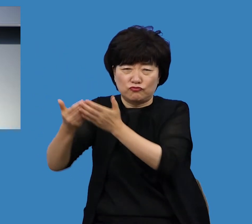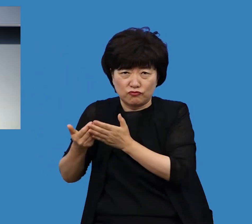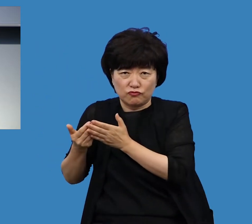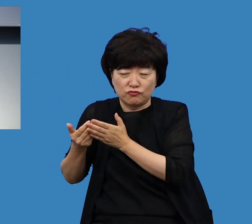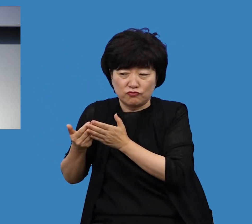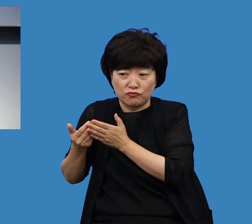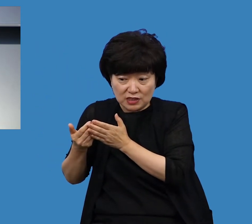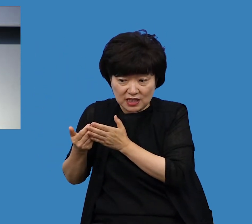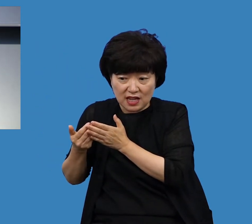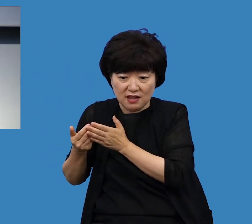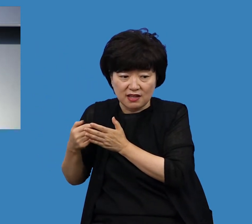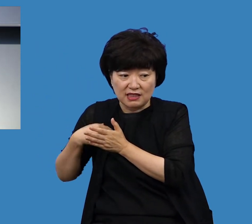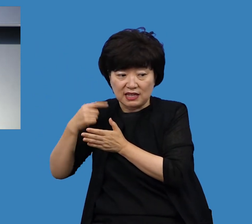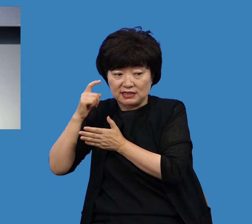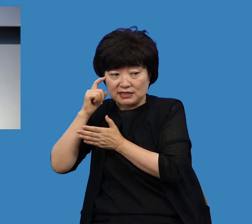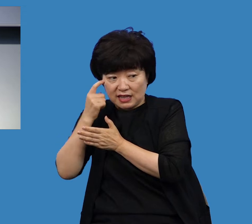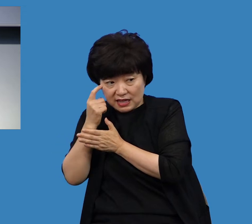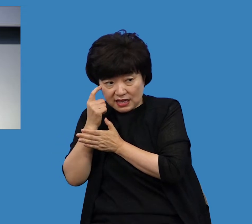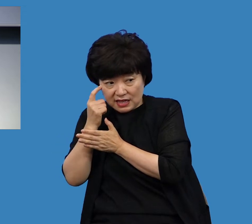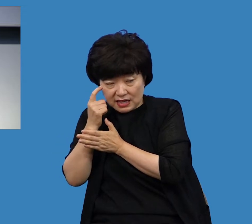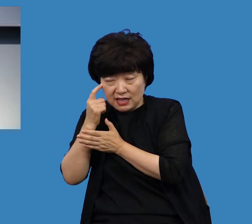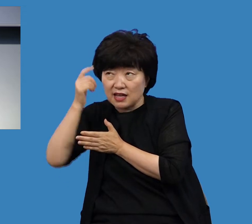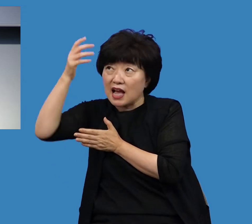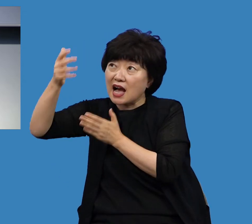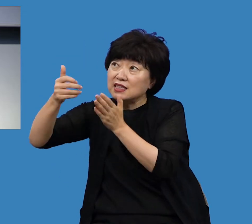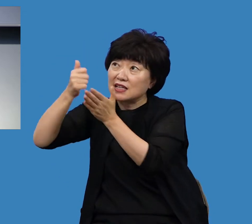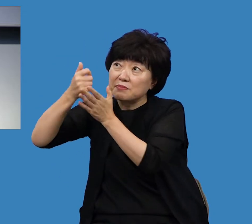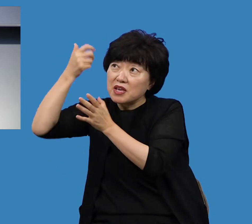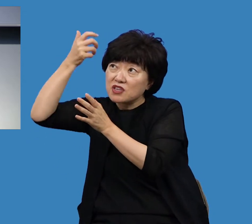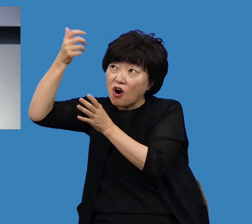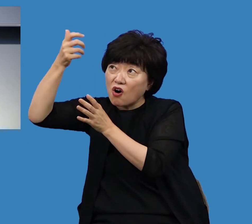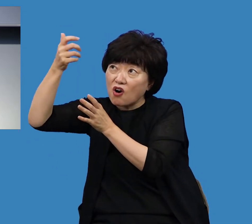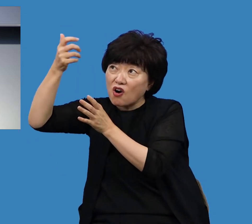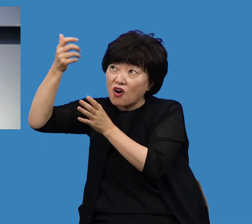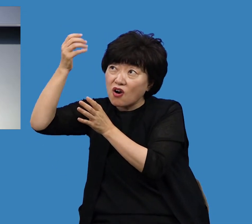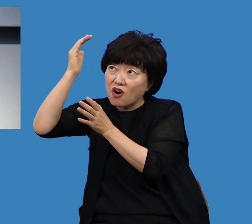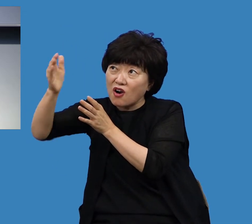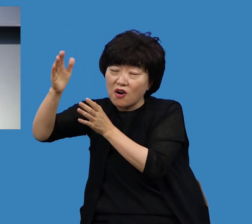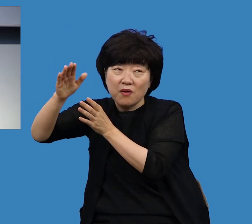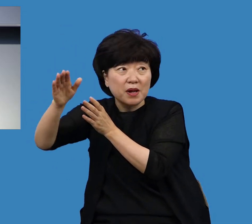동시에 이 의지를 사용해서 하나님의 영 말고 뭐도 받아들일 수